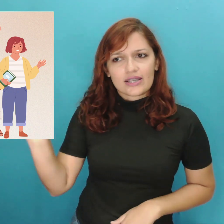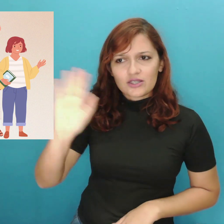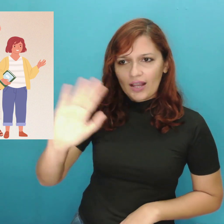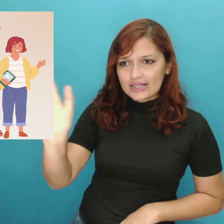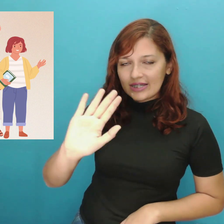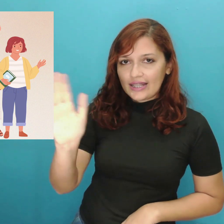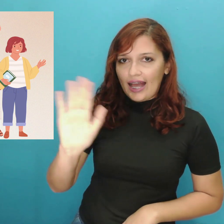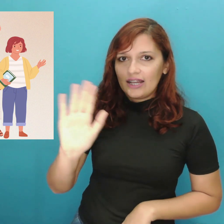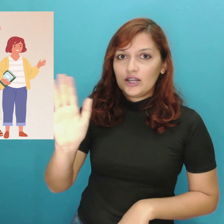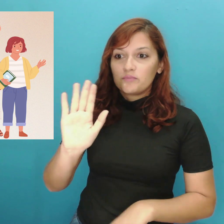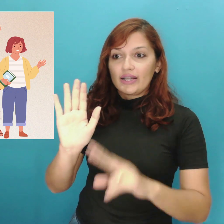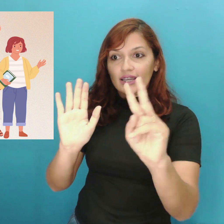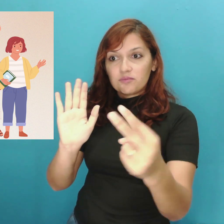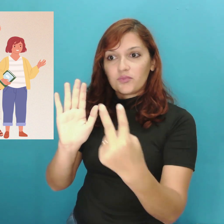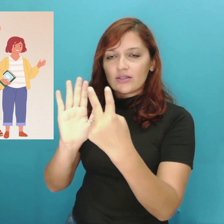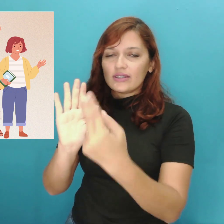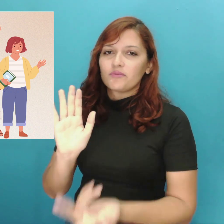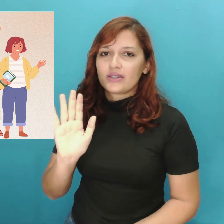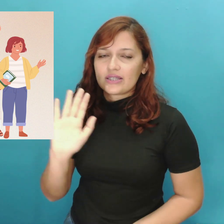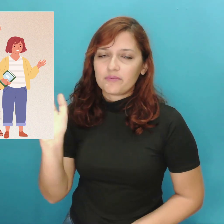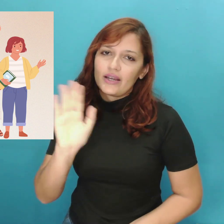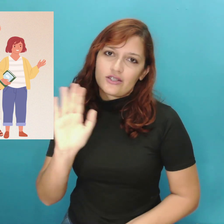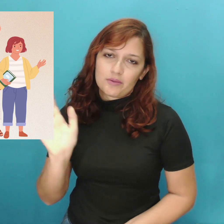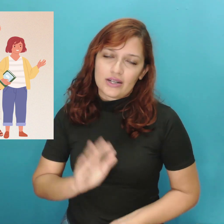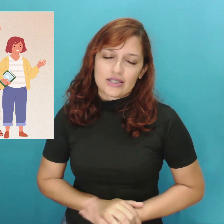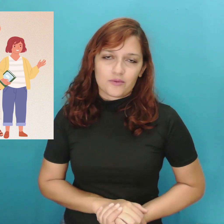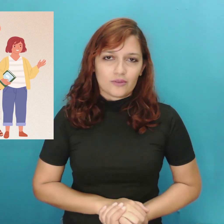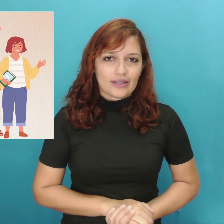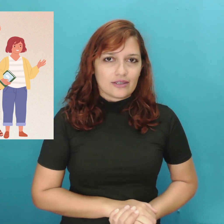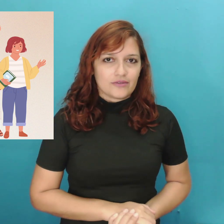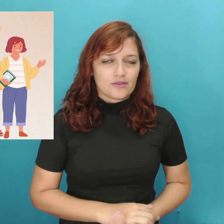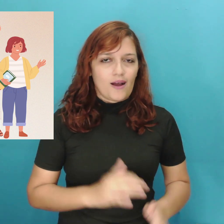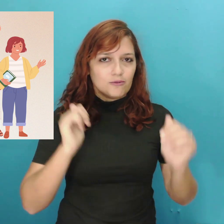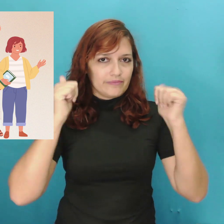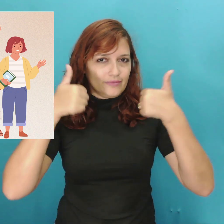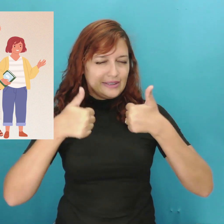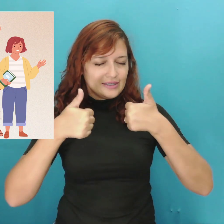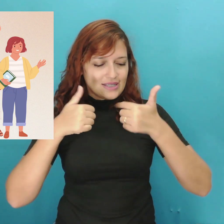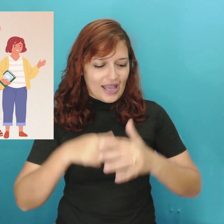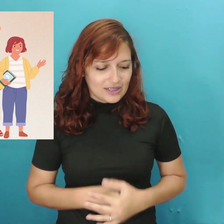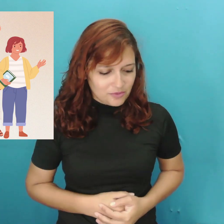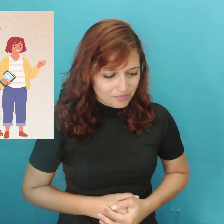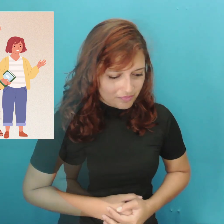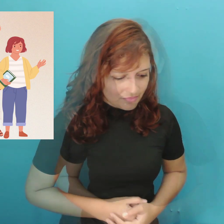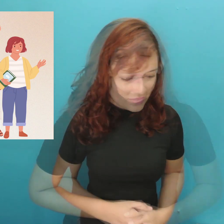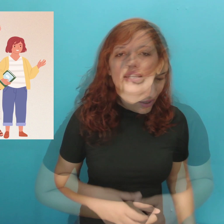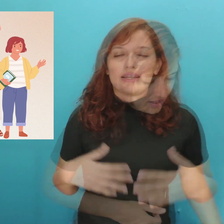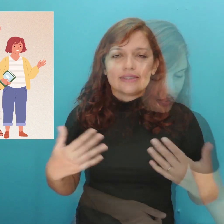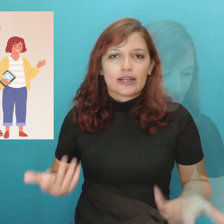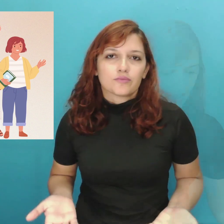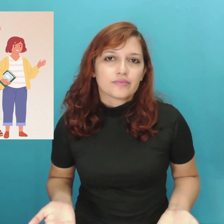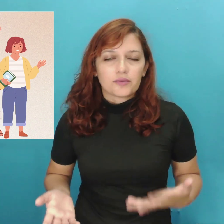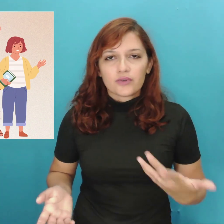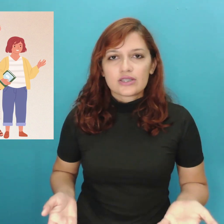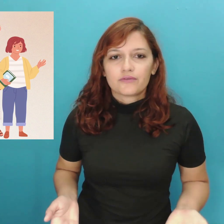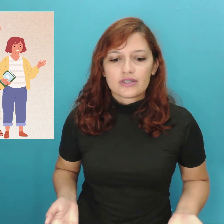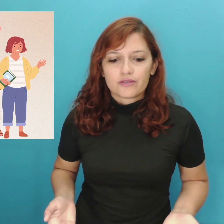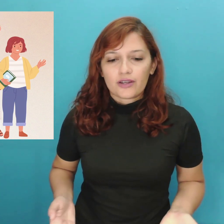só acenar para que ele possa te perceber e estabelecer um contato visual, certo? Então, depois que você falou